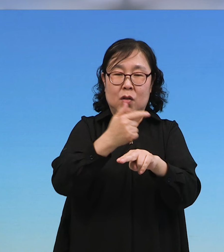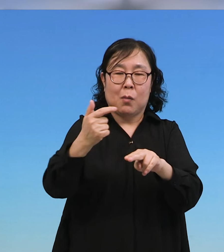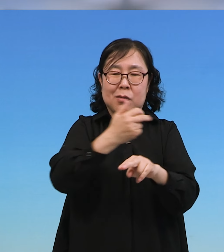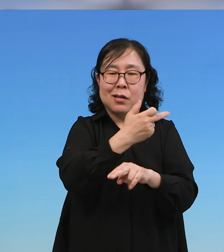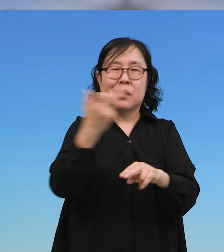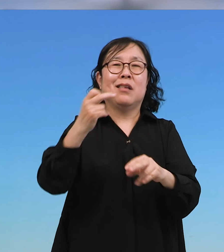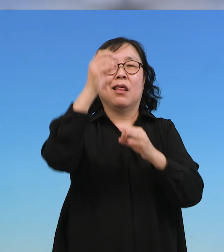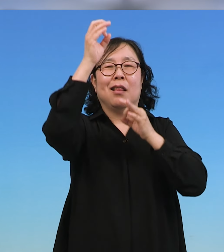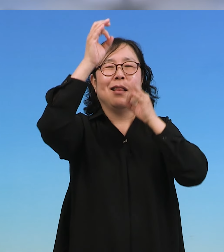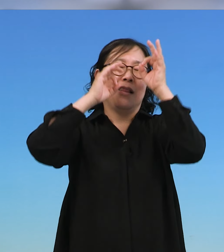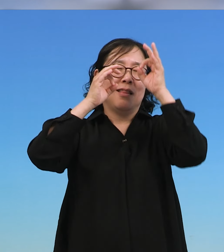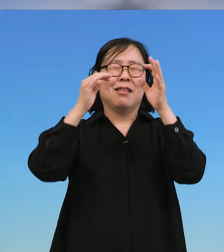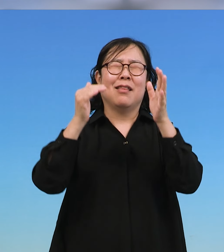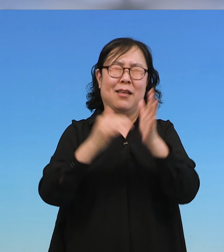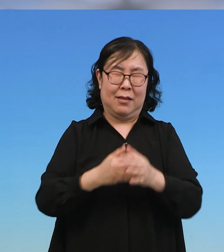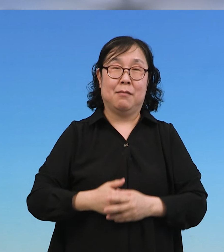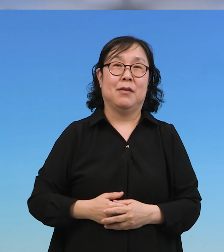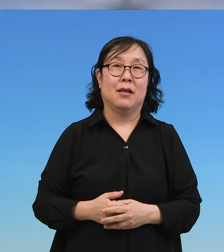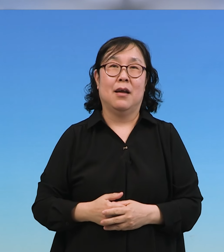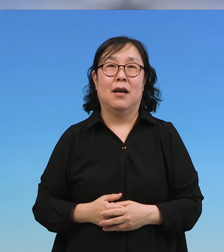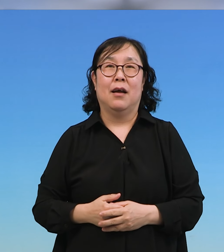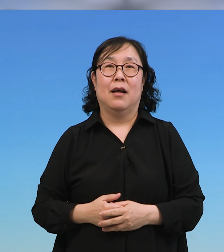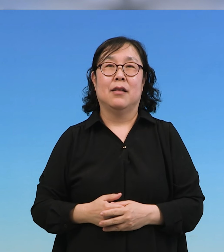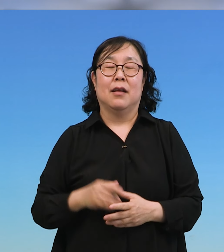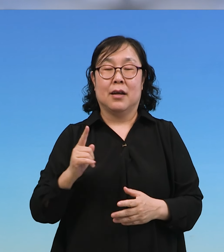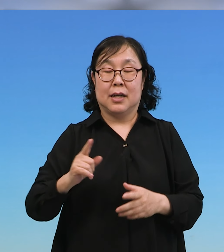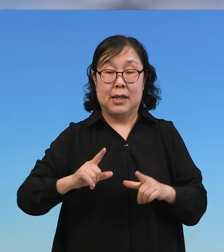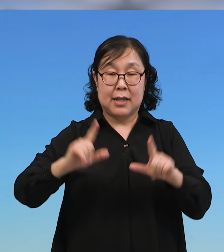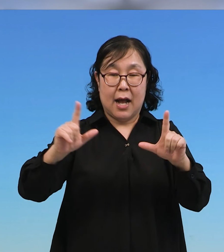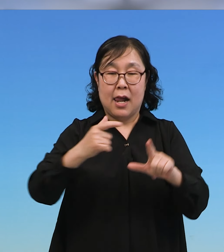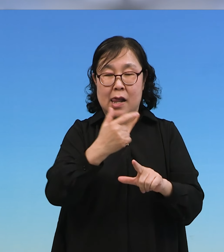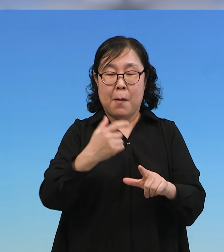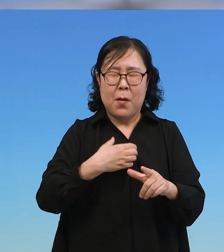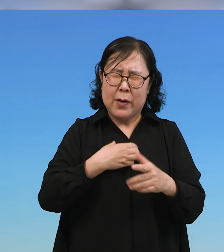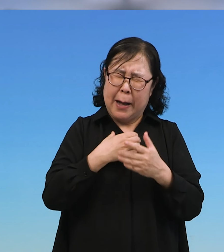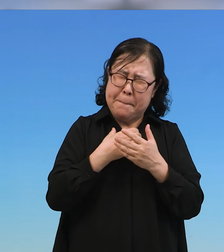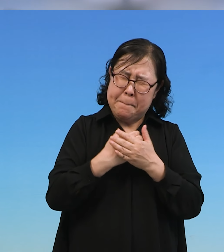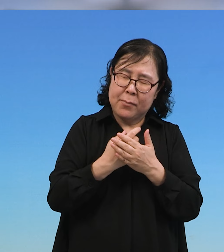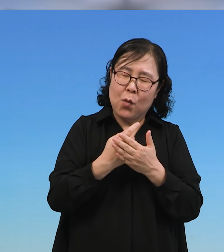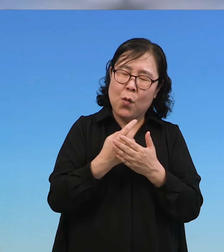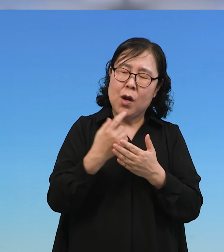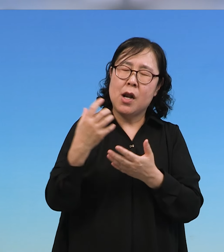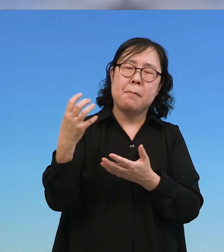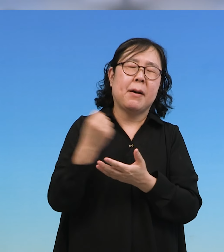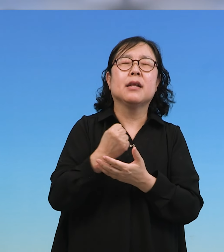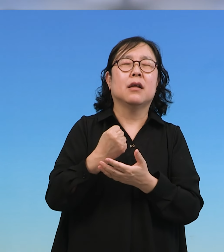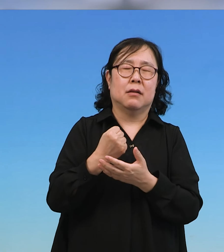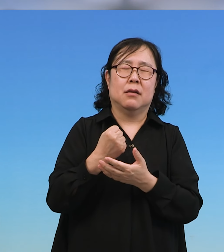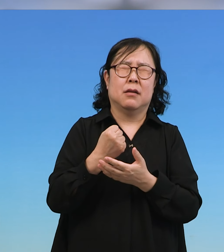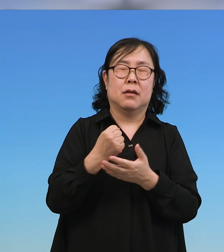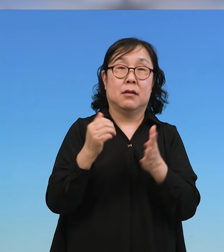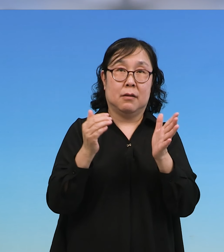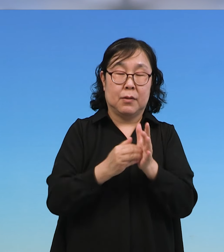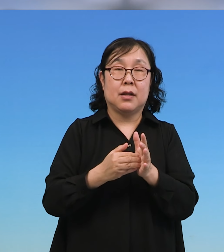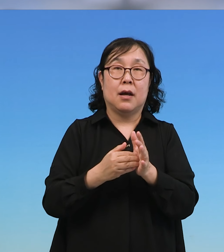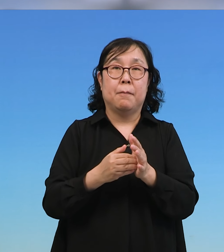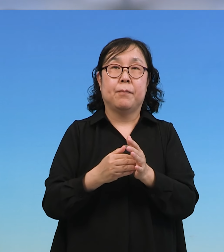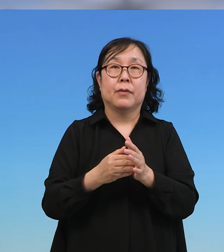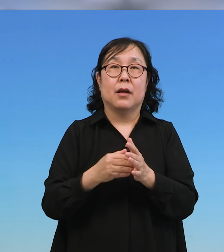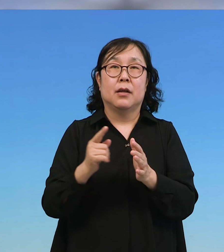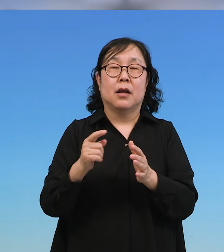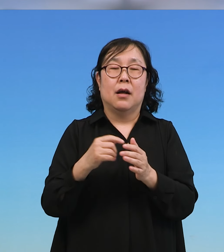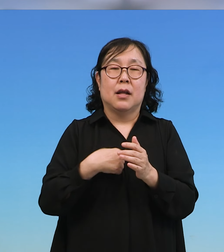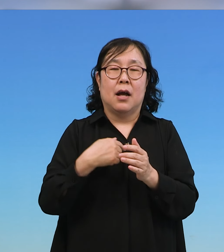어쨌겠냐고요. 그런데 그날 너무나 감동적인 일이 일어난 겁니다. 그래서 이제 뭐 그냥